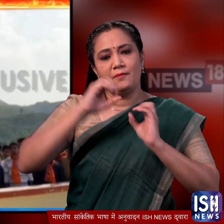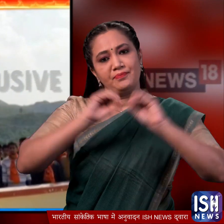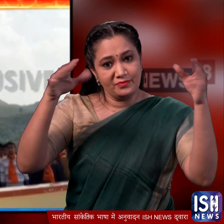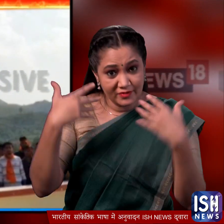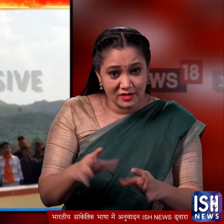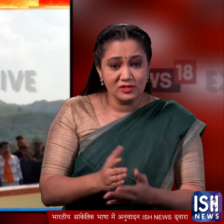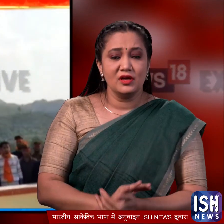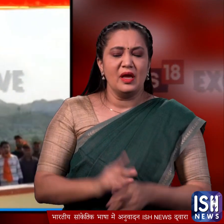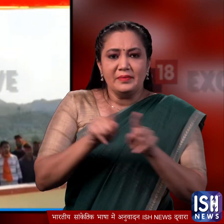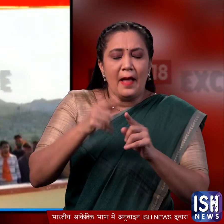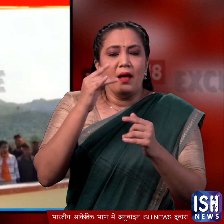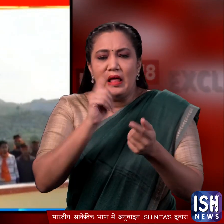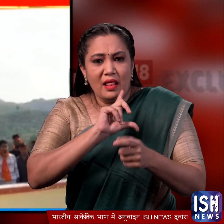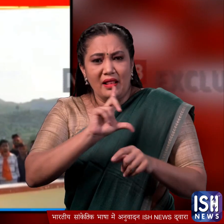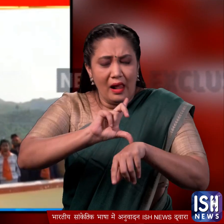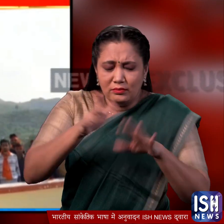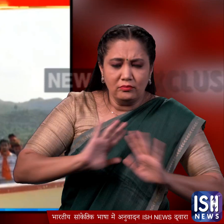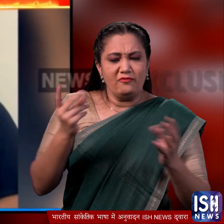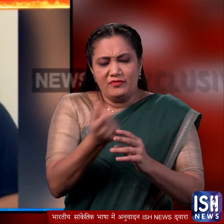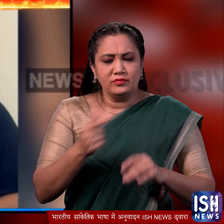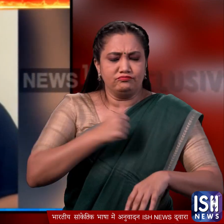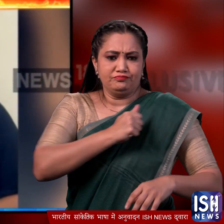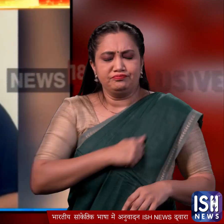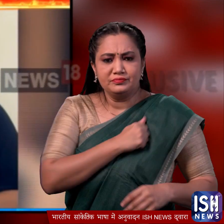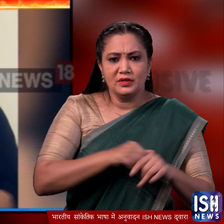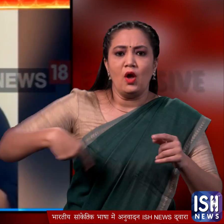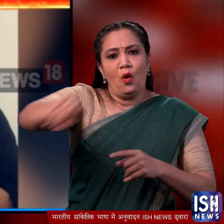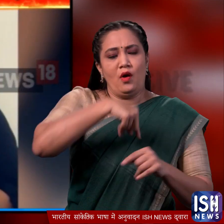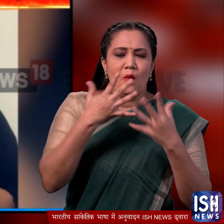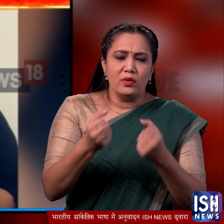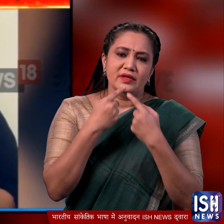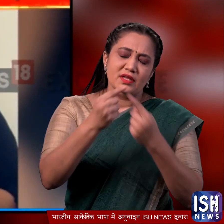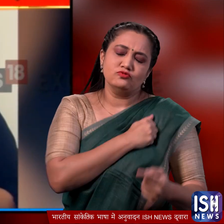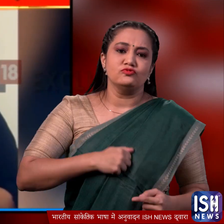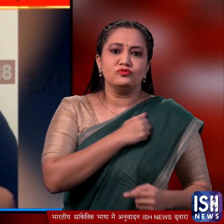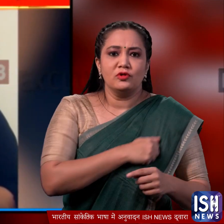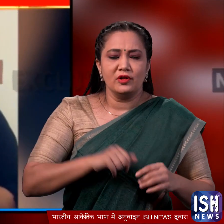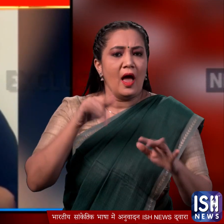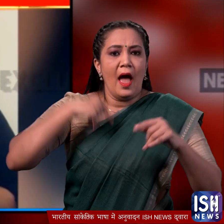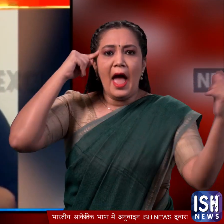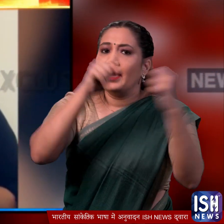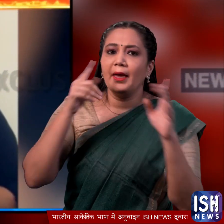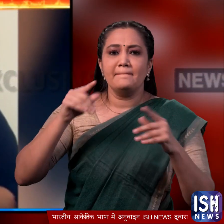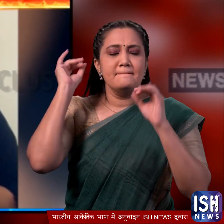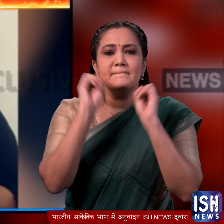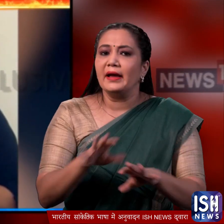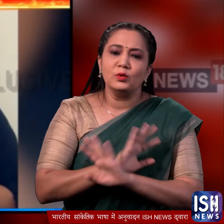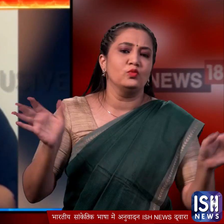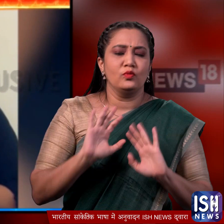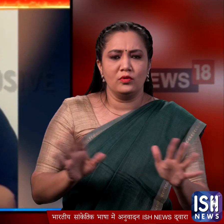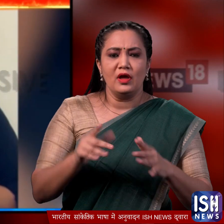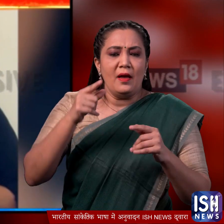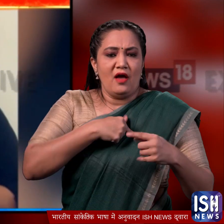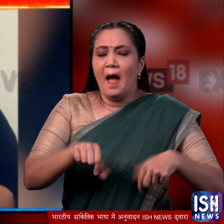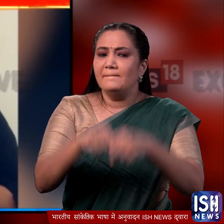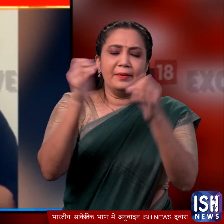पर सफाई दी बल्कि बिना देर किए माफी भी मांग ली। आप सभी से माफी मांगना चाहती हूँ कि ऐसा मेरा कोई मतलब नहीं था और